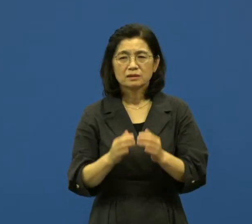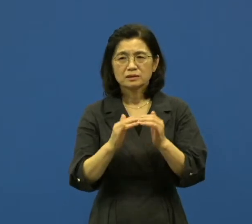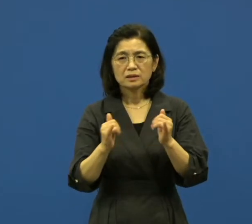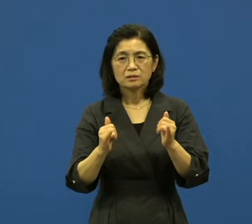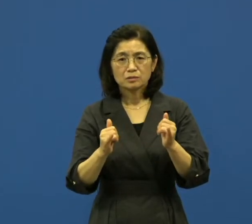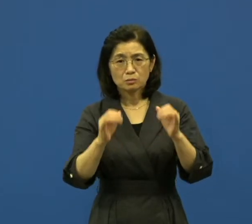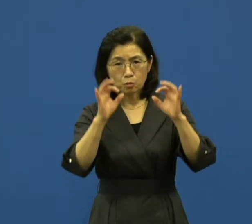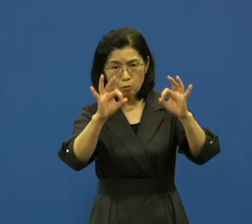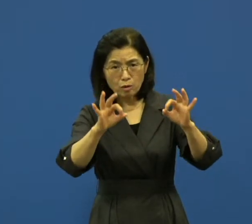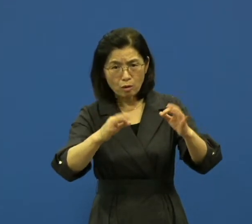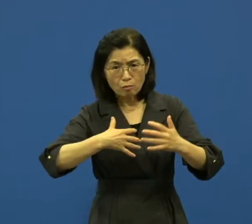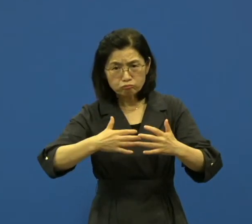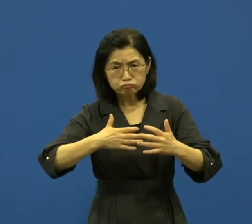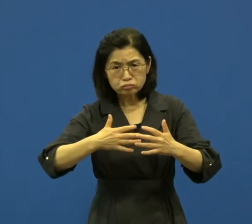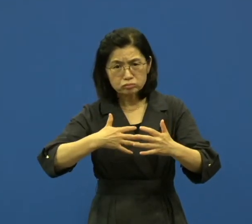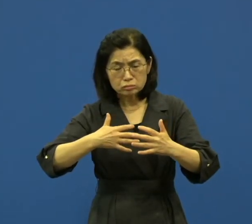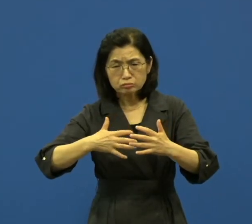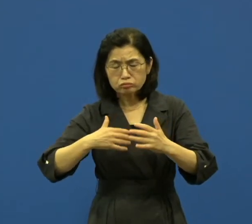불안해졌잖아요.